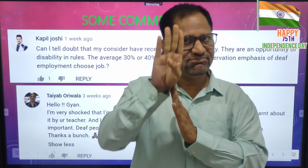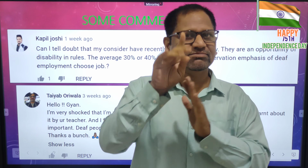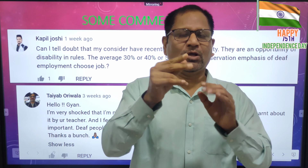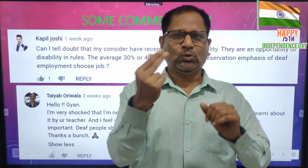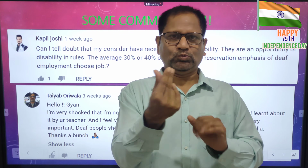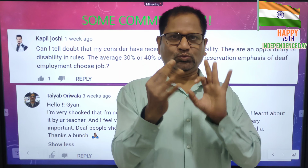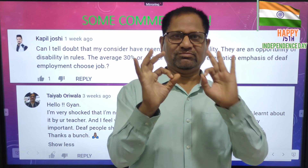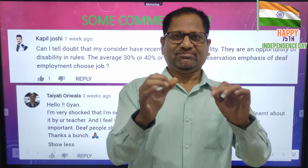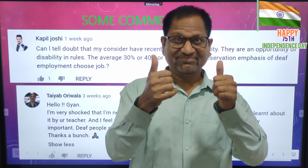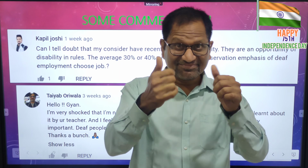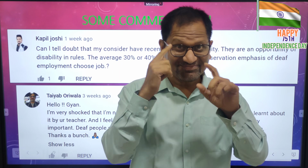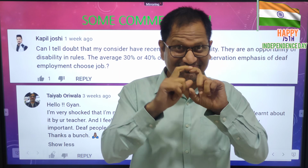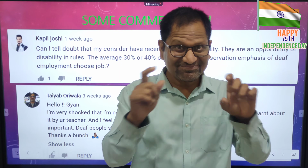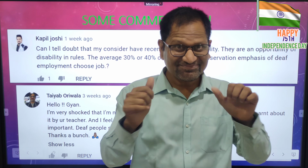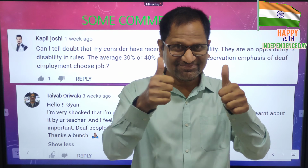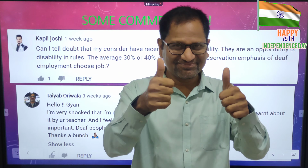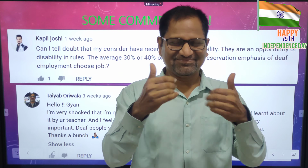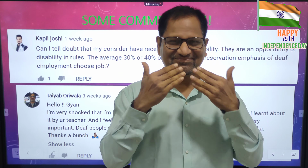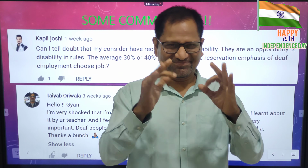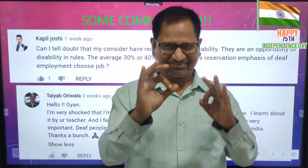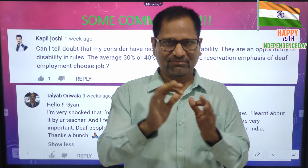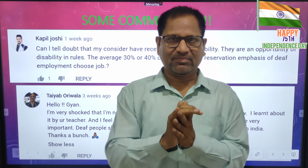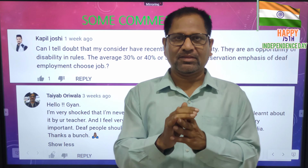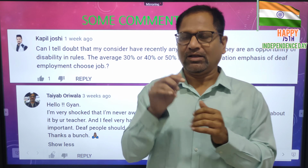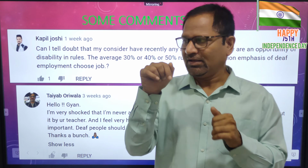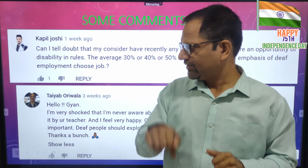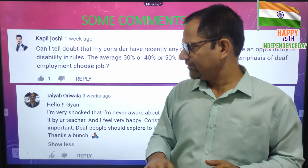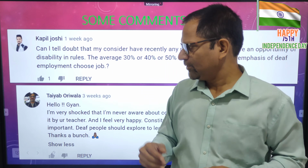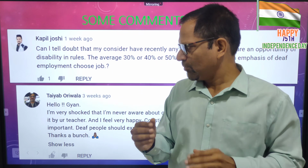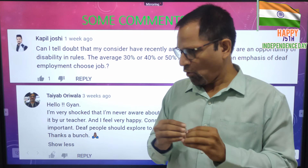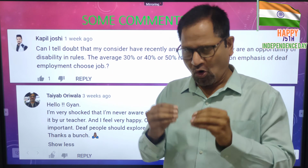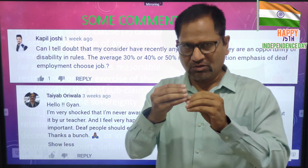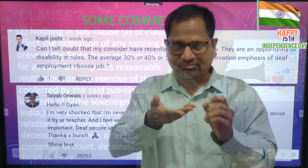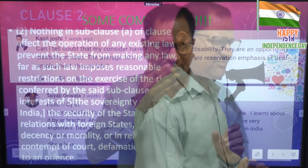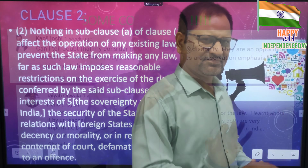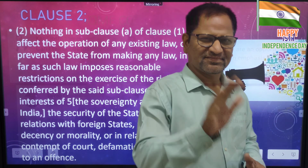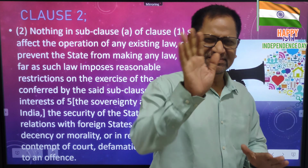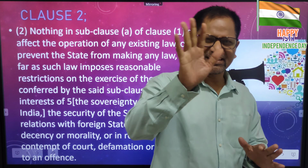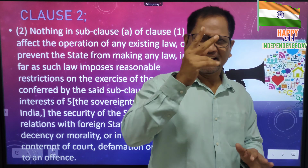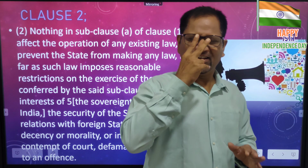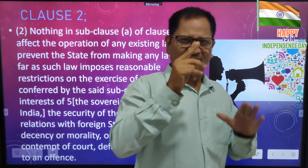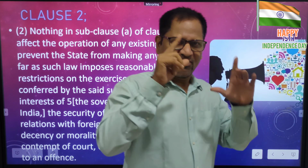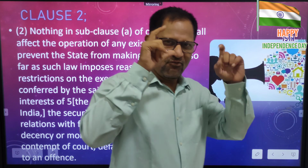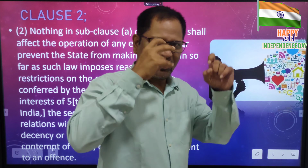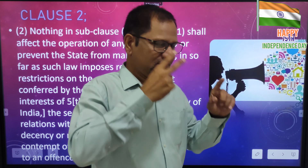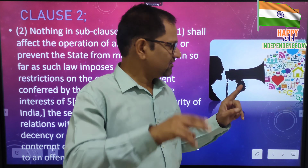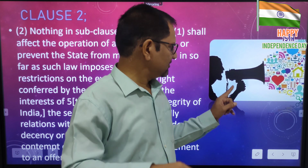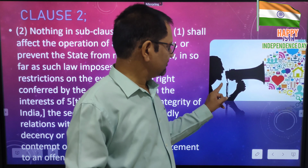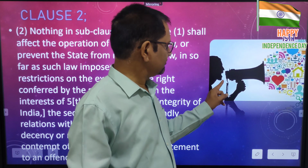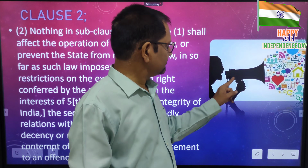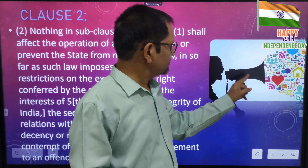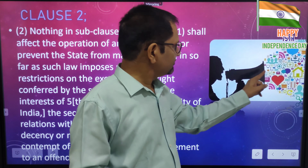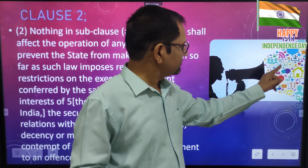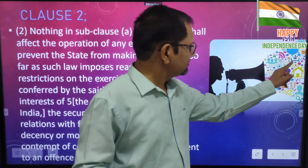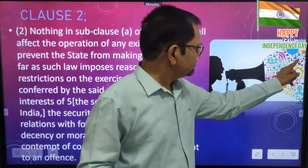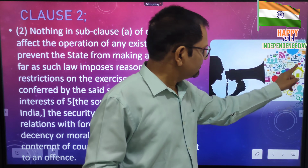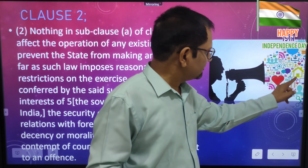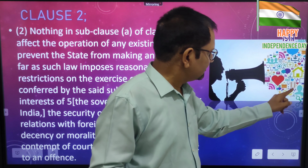संविधान जो है बहुत इम्पोर्टेंट चीज़ है, इसको आप ये क्लास अटेंड करें। अब मैं आपको बताने जा रहा हूँ ये